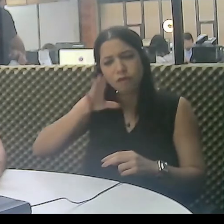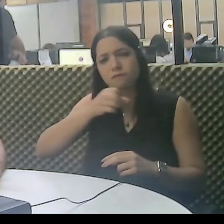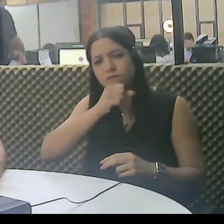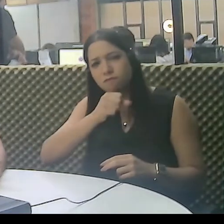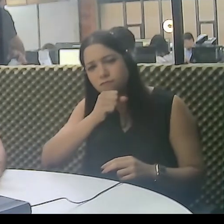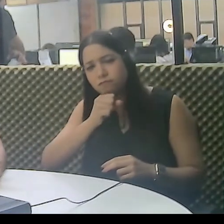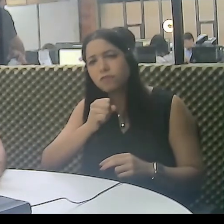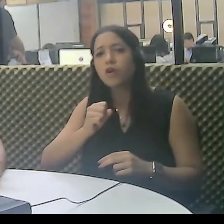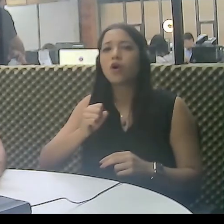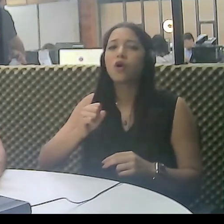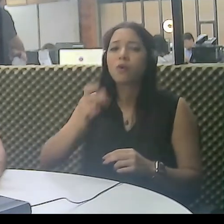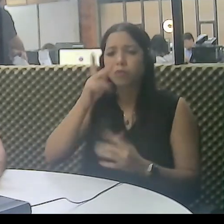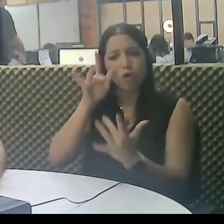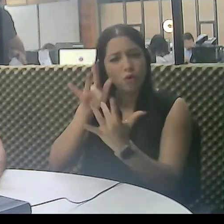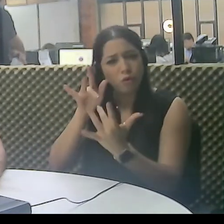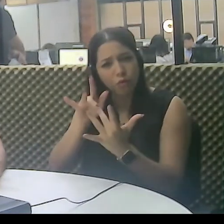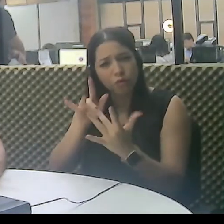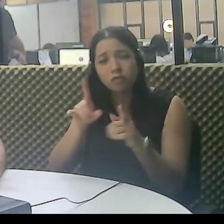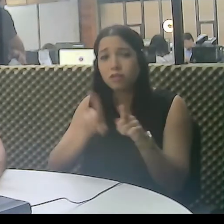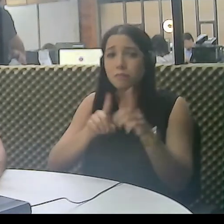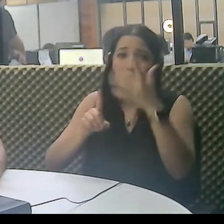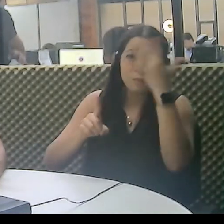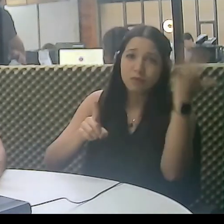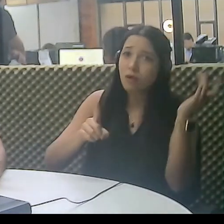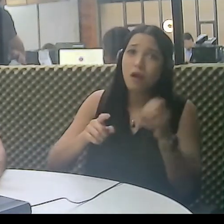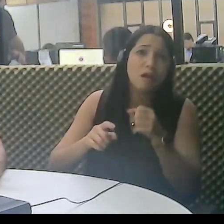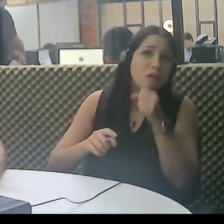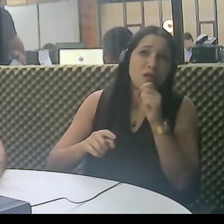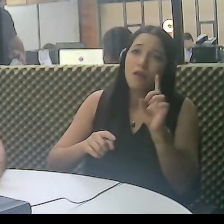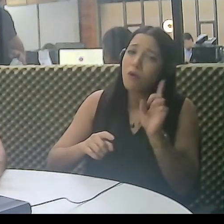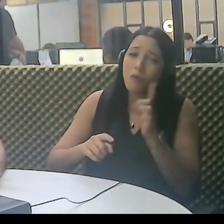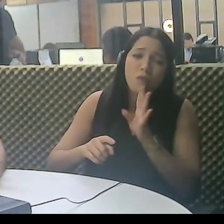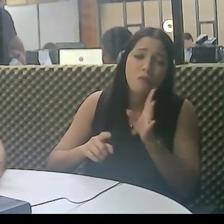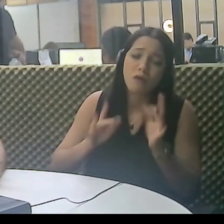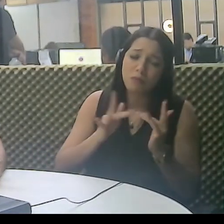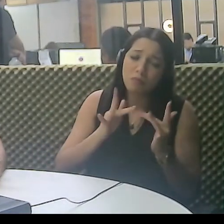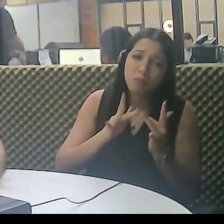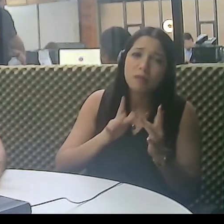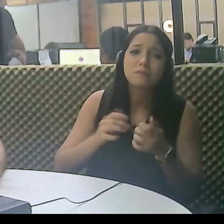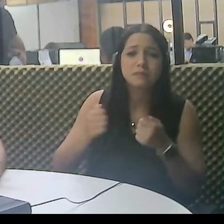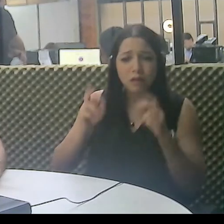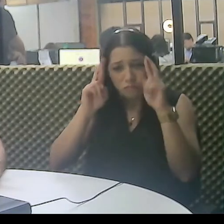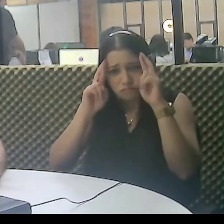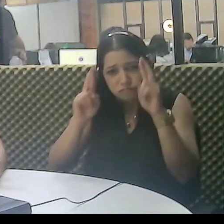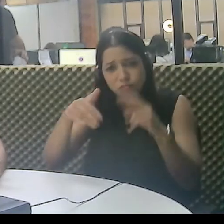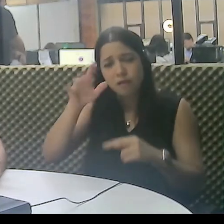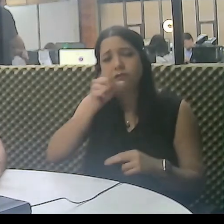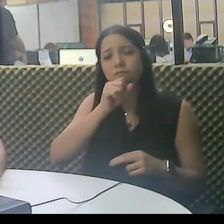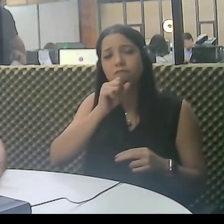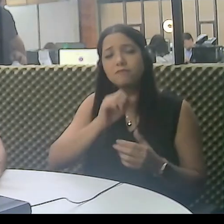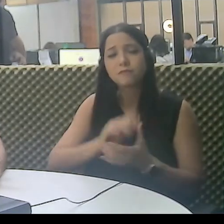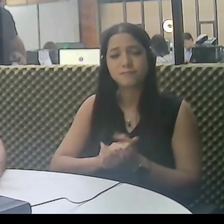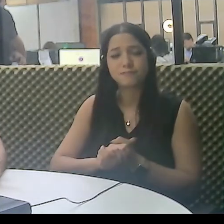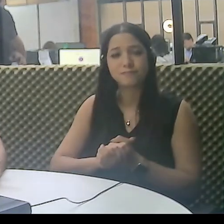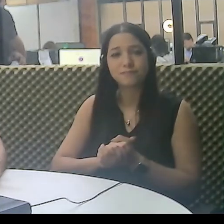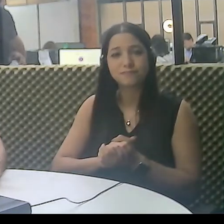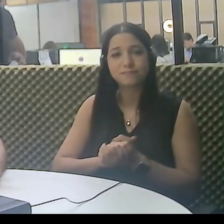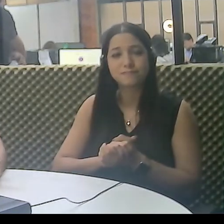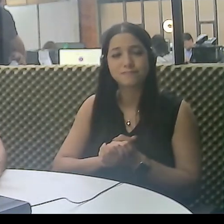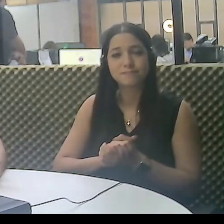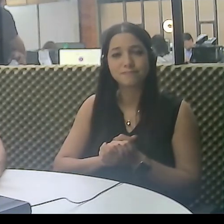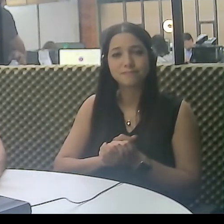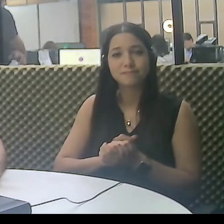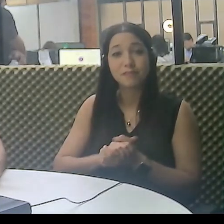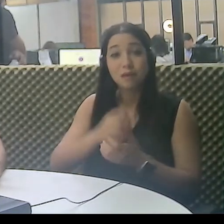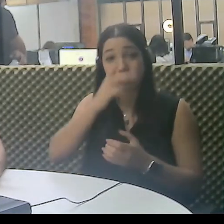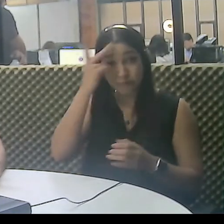mais velhos, com os conhecidos, com os desconhecidos. A gente sempre tem que respeitar os mais velhos. Quem